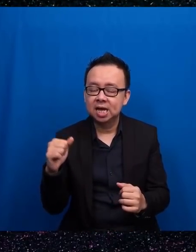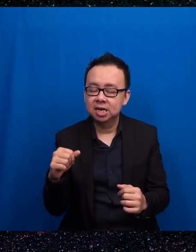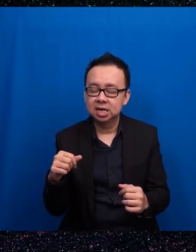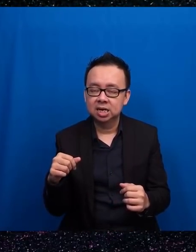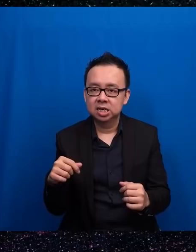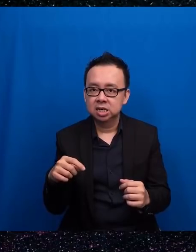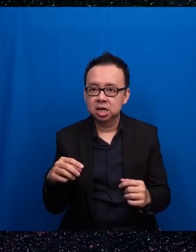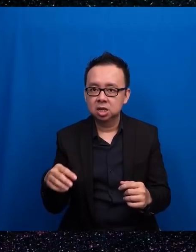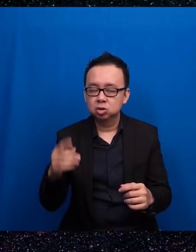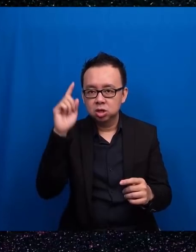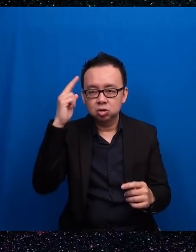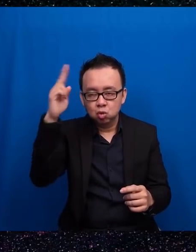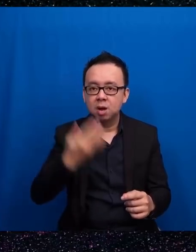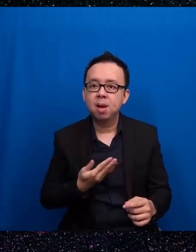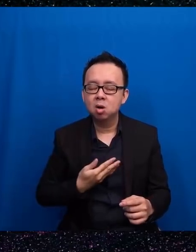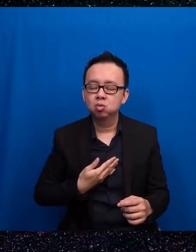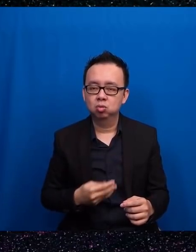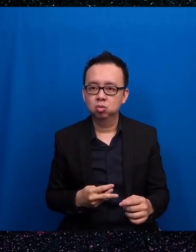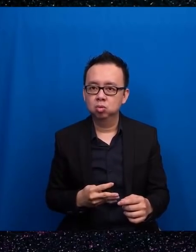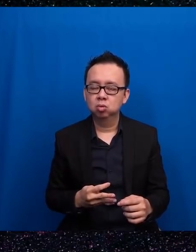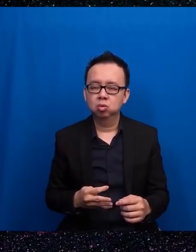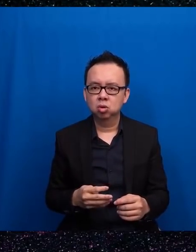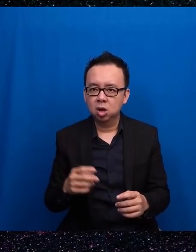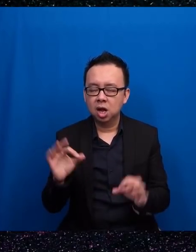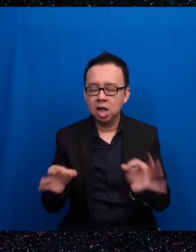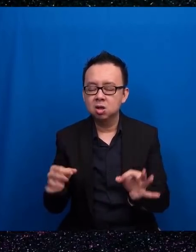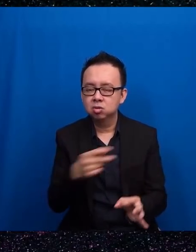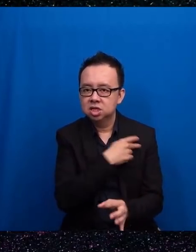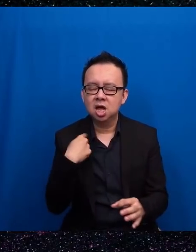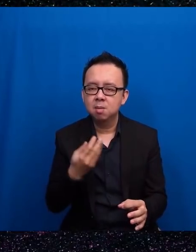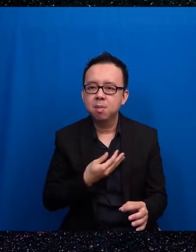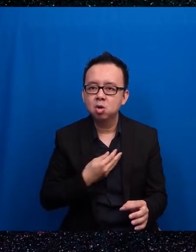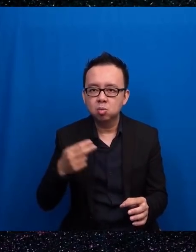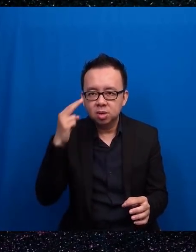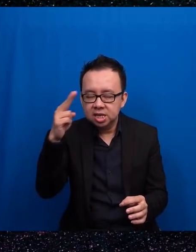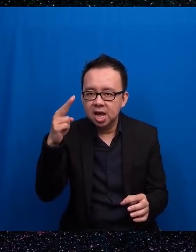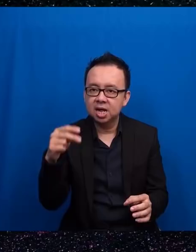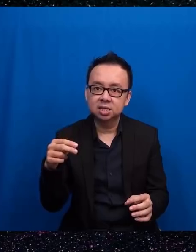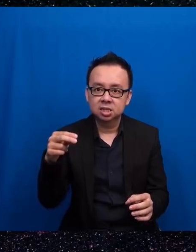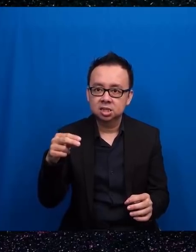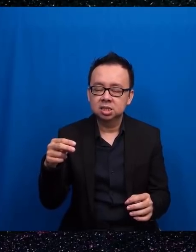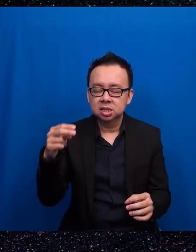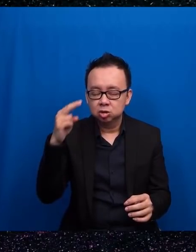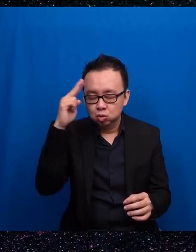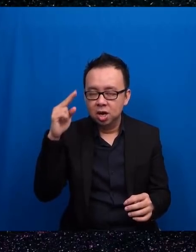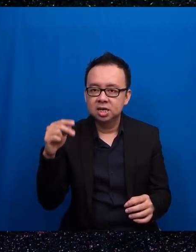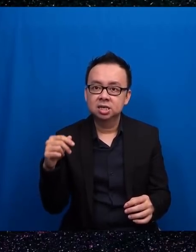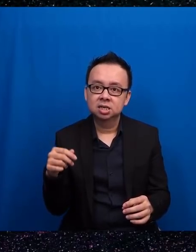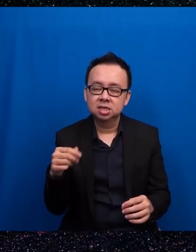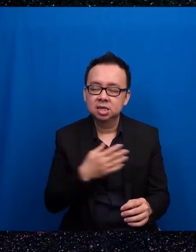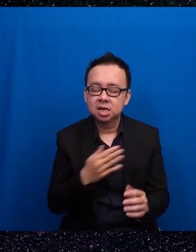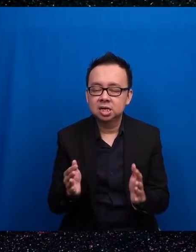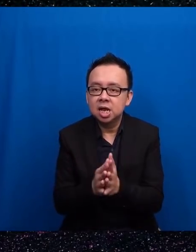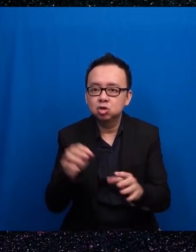apa yang di pihak kita, kalau kita mau tahu hidup kita seperti apa, nilailah dengan taburanmu sekarang. Kira-kira kita tahu tuaian